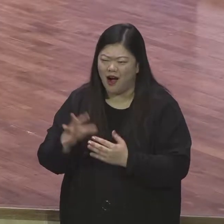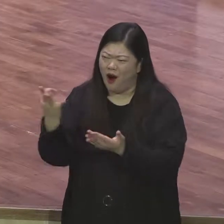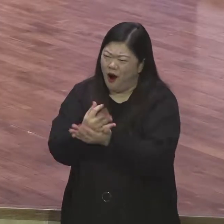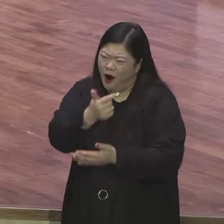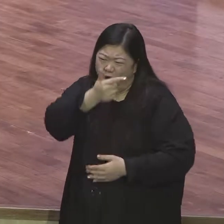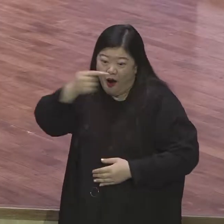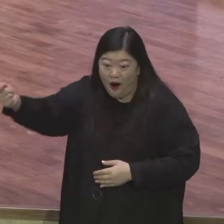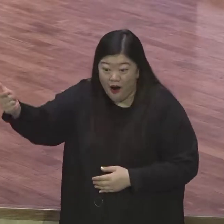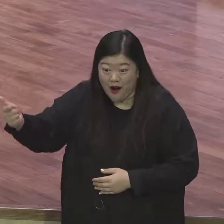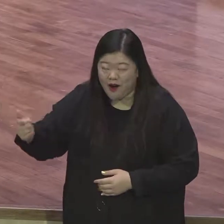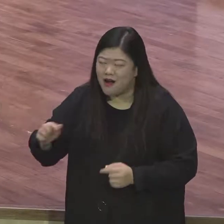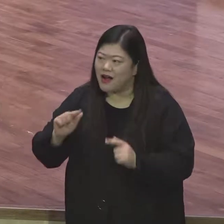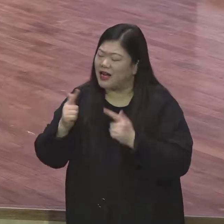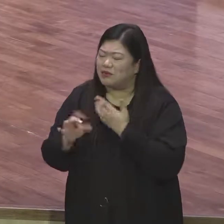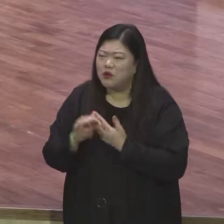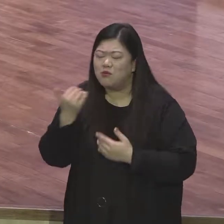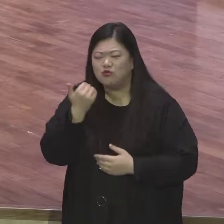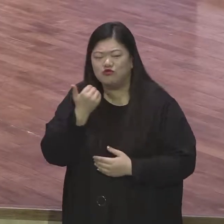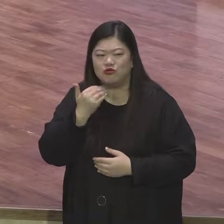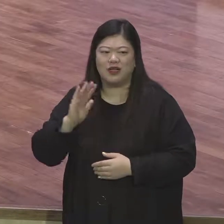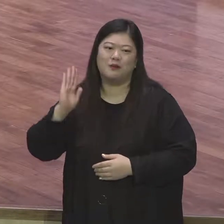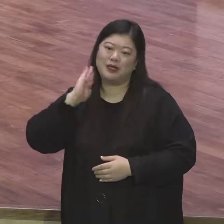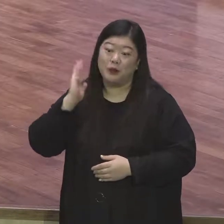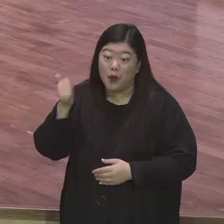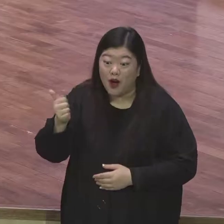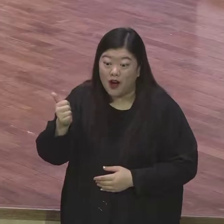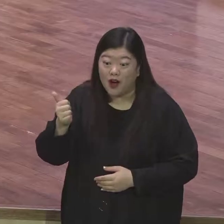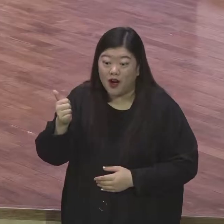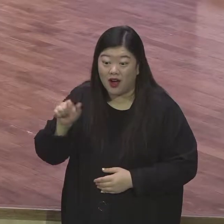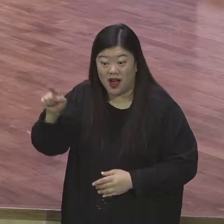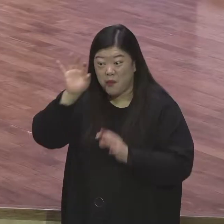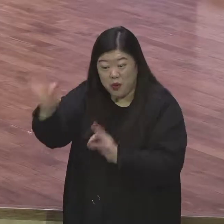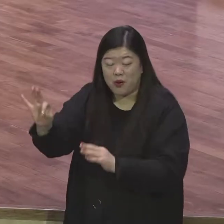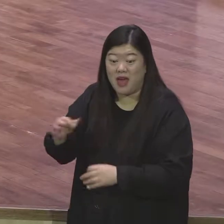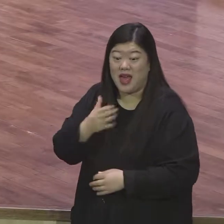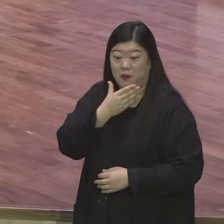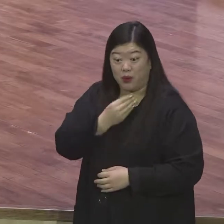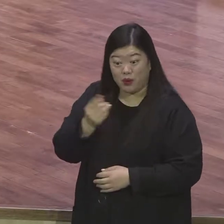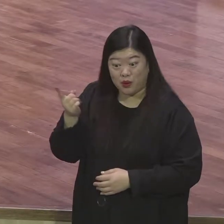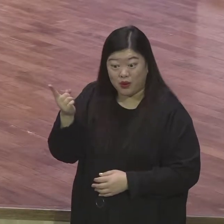대통령님한테 물어보세요. 행복하십니까? 머리 다 빠졌어.